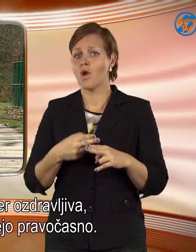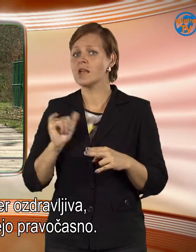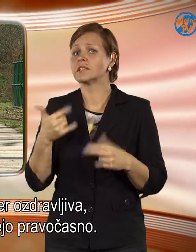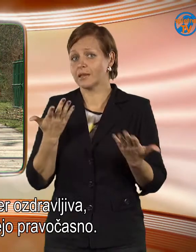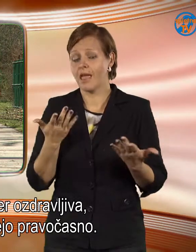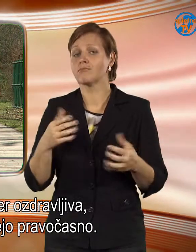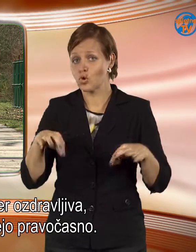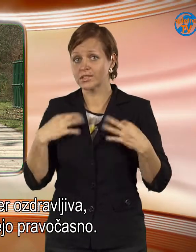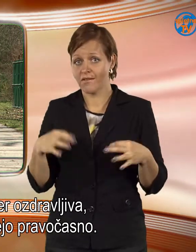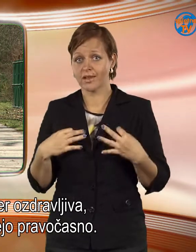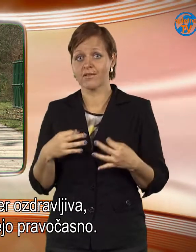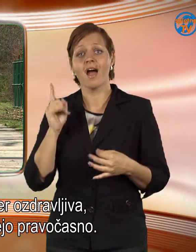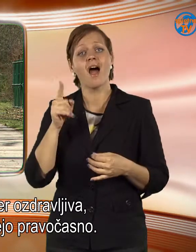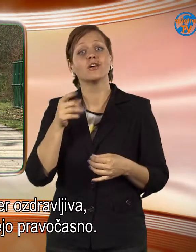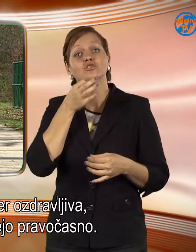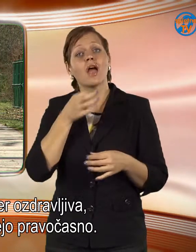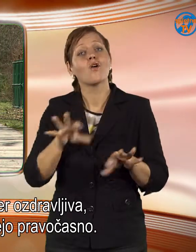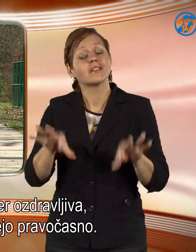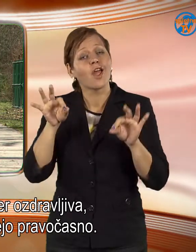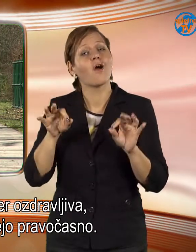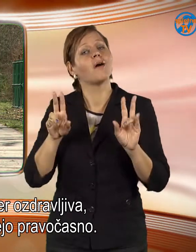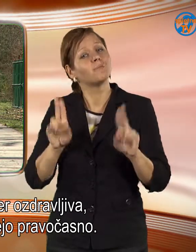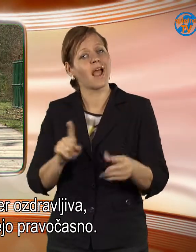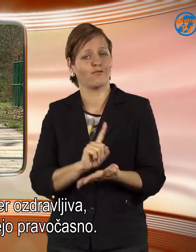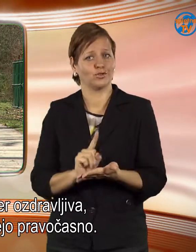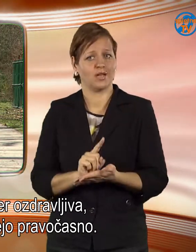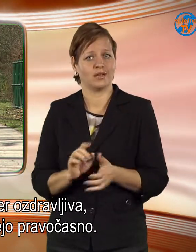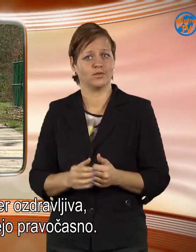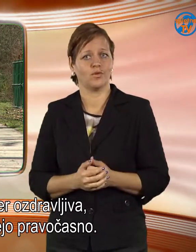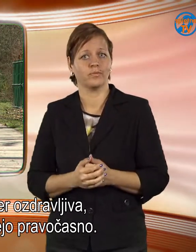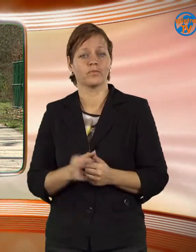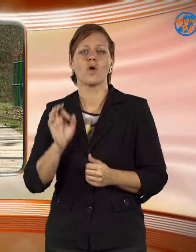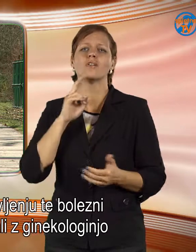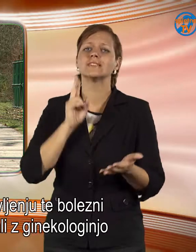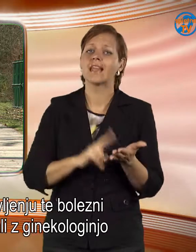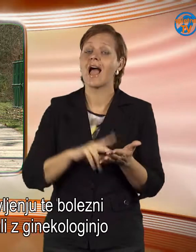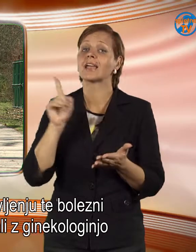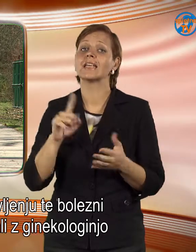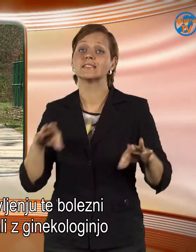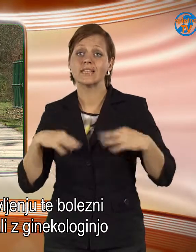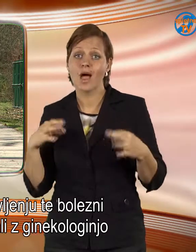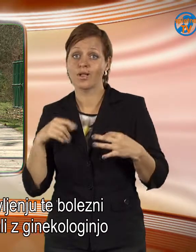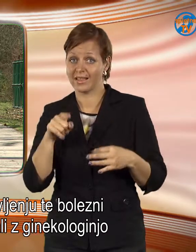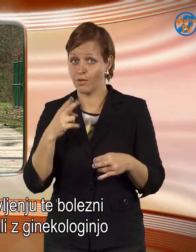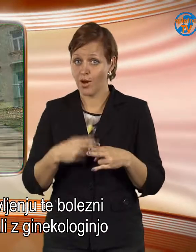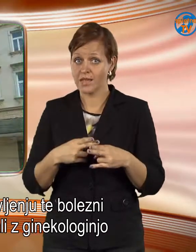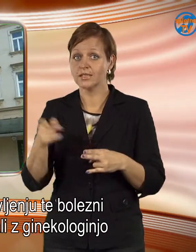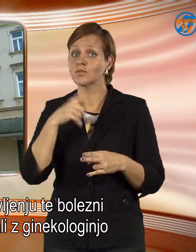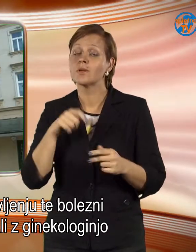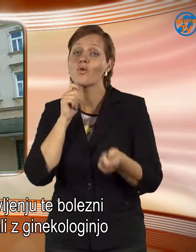Bolezen je sicer ozdravljiva, a le če jo odkrijejo pravočasno. O znakih in zdravljenju te bolezni smo